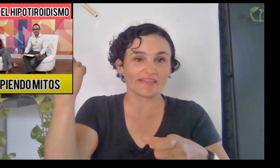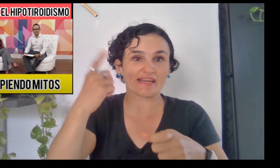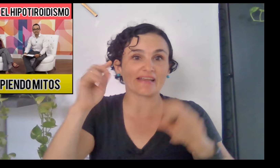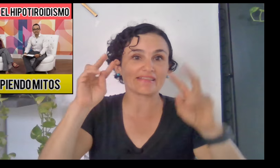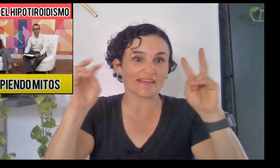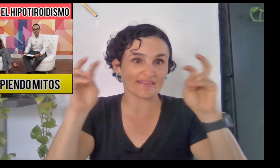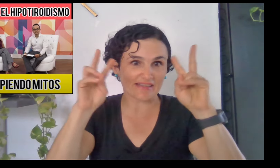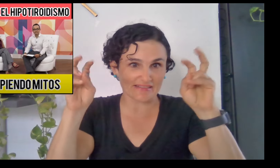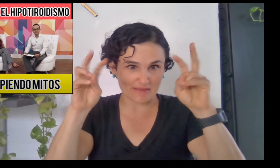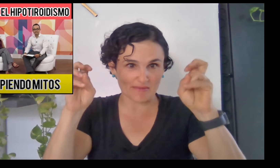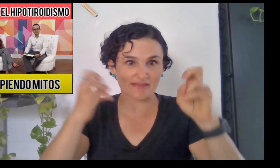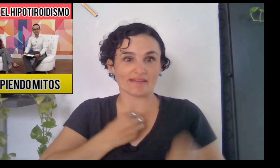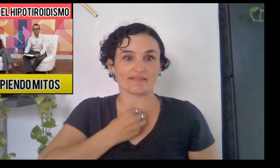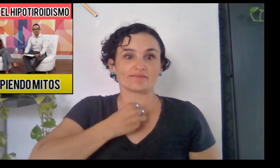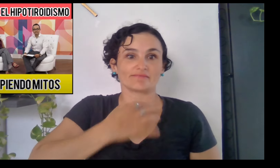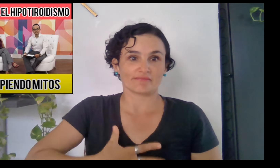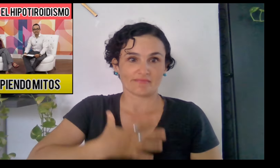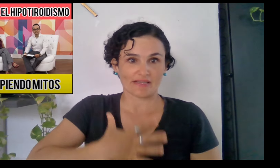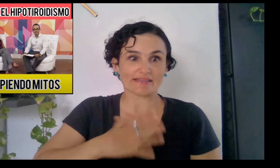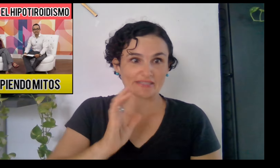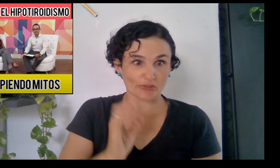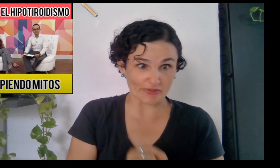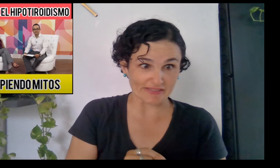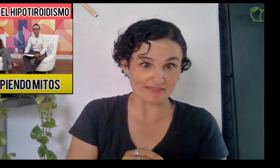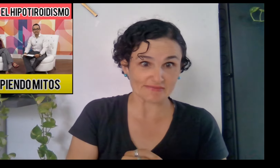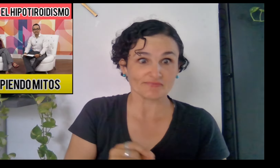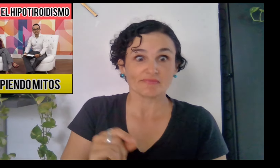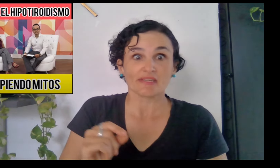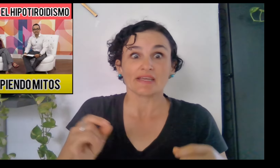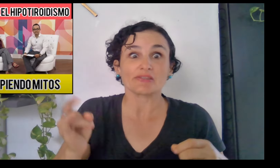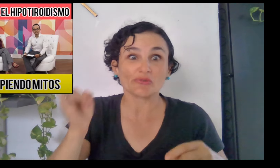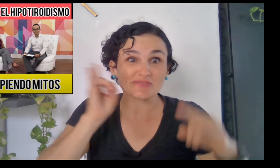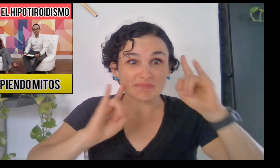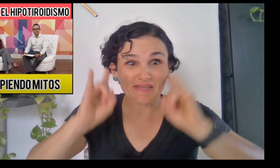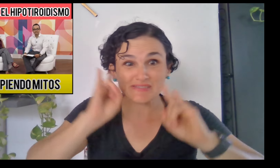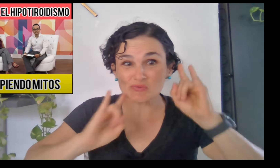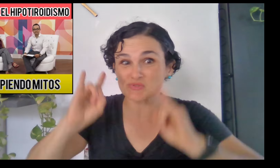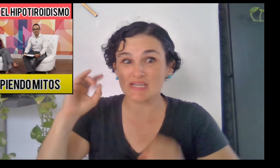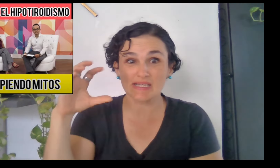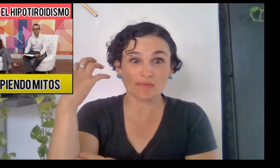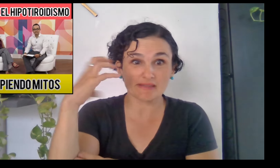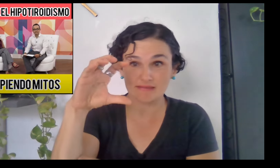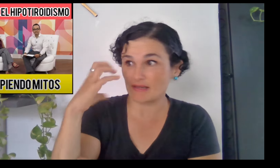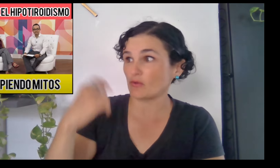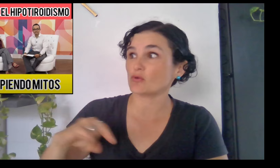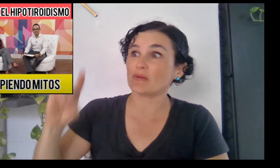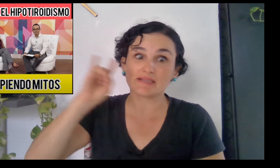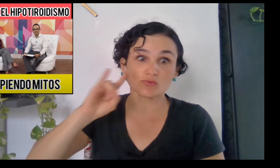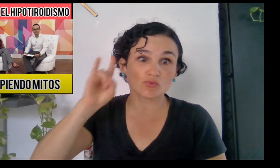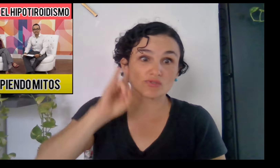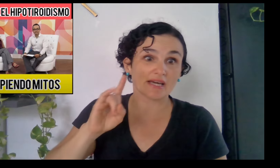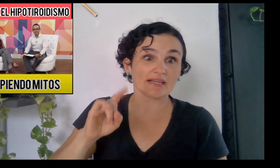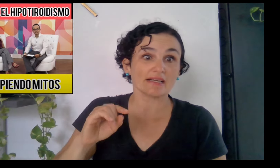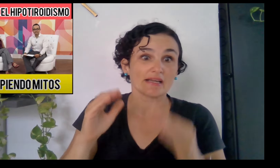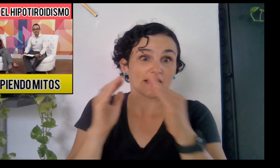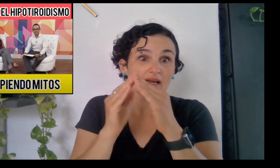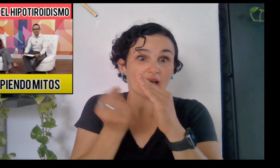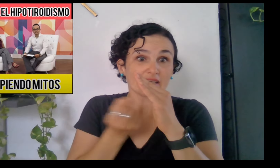en general tienen del tema de la tiroides. Entonces van a escuchar el ventilador, van a